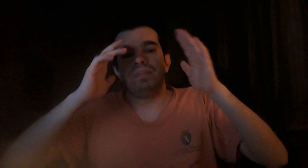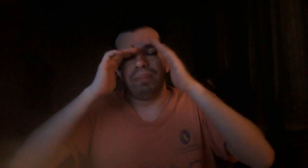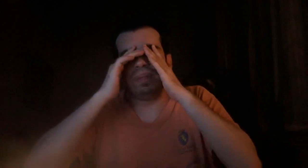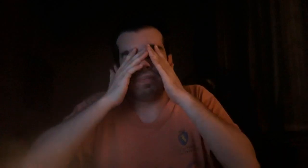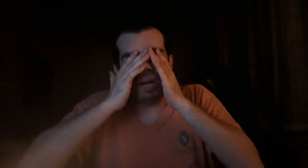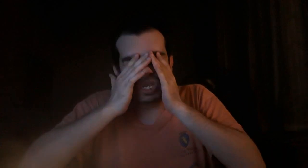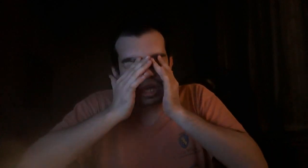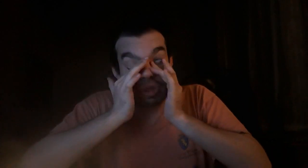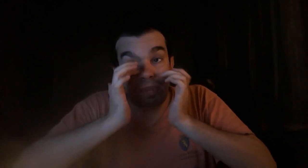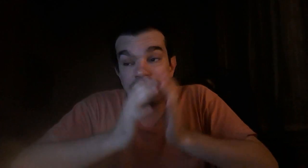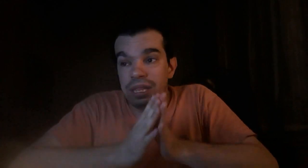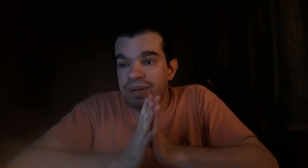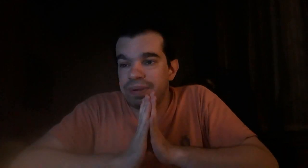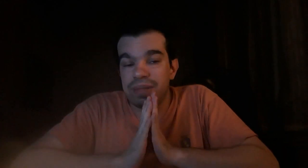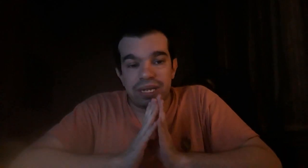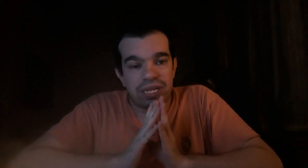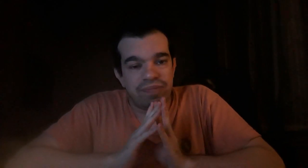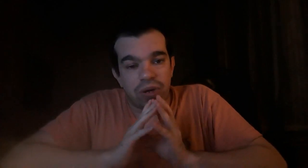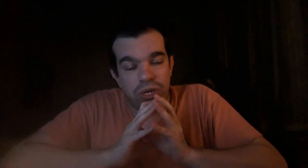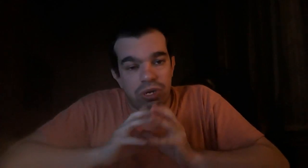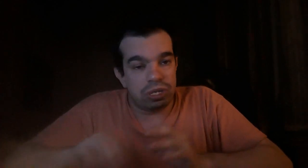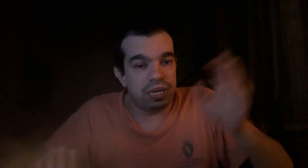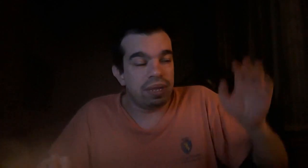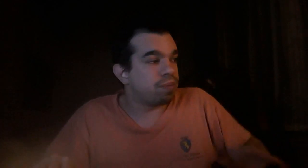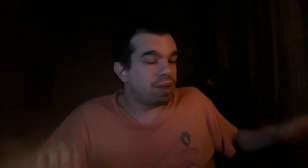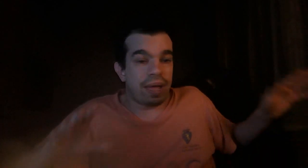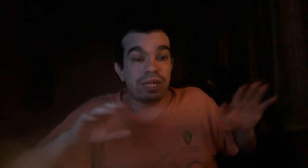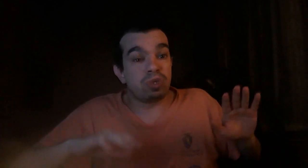mi faccio delle domande veramente, ma siete vergognosi?